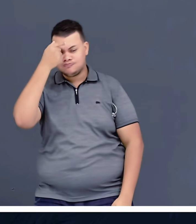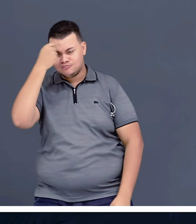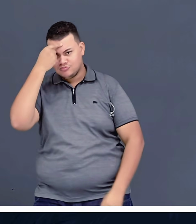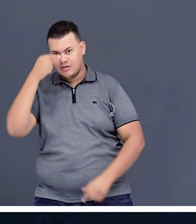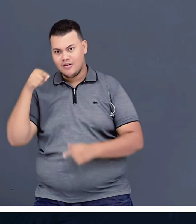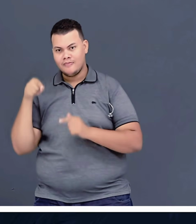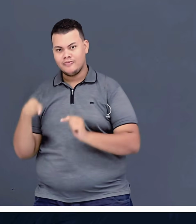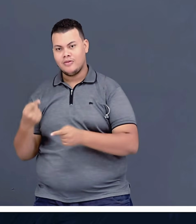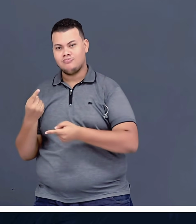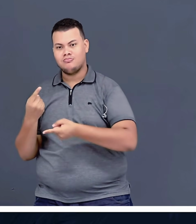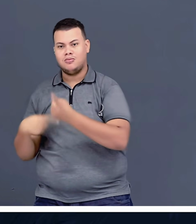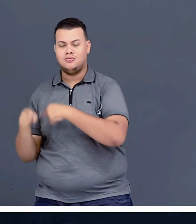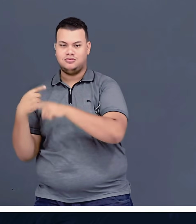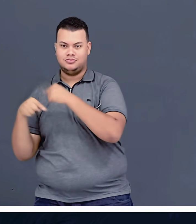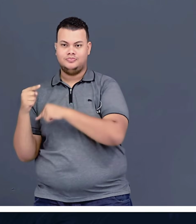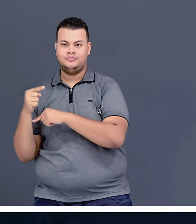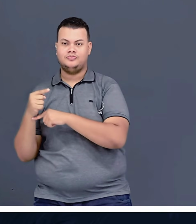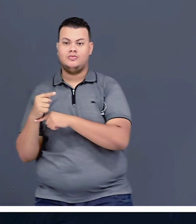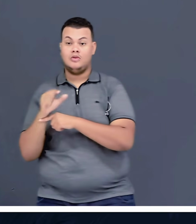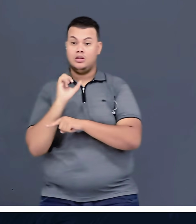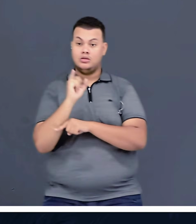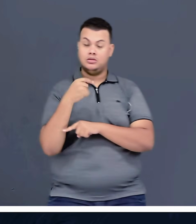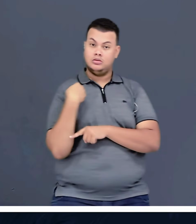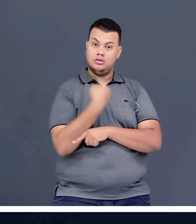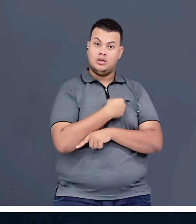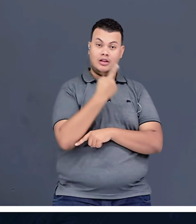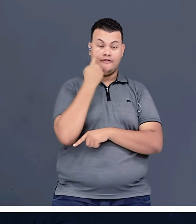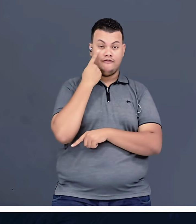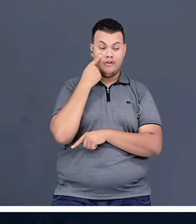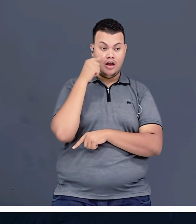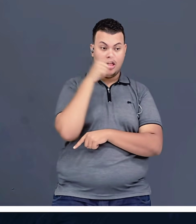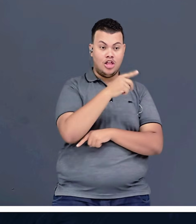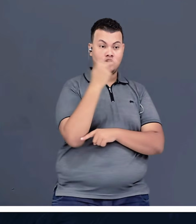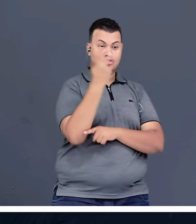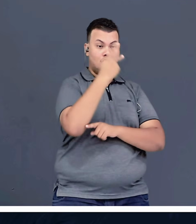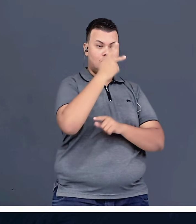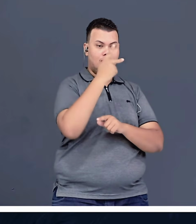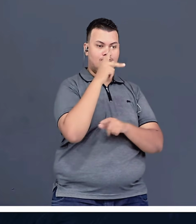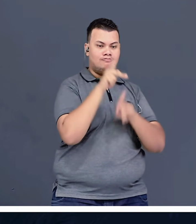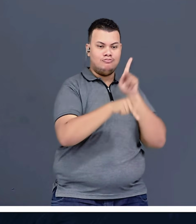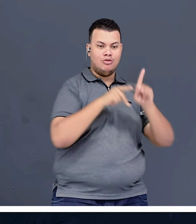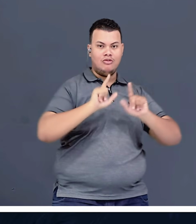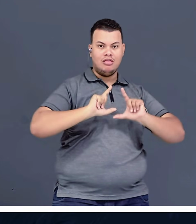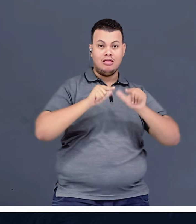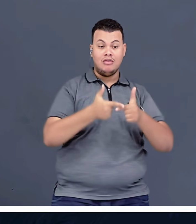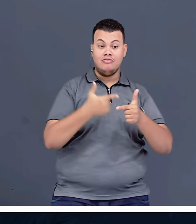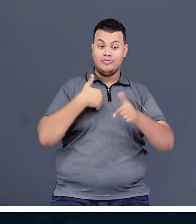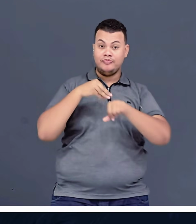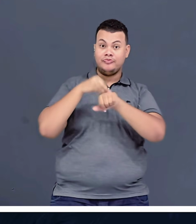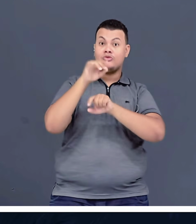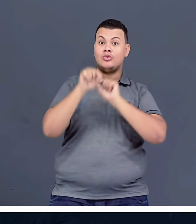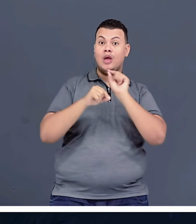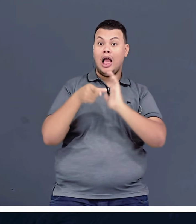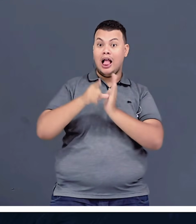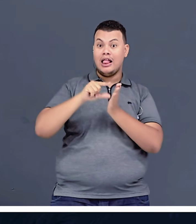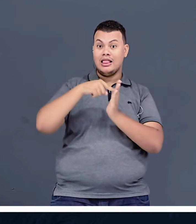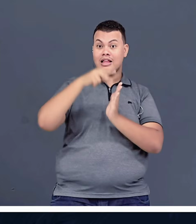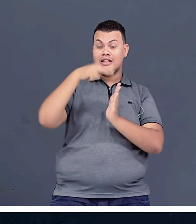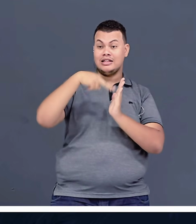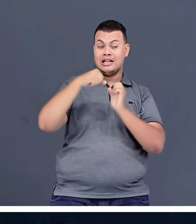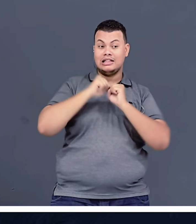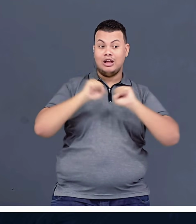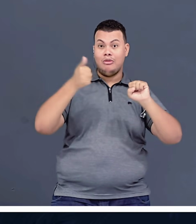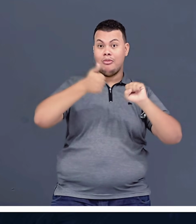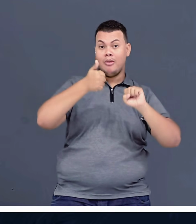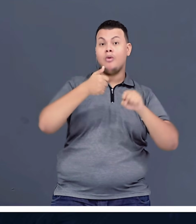de abundância. Quando a gente olha, irmãos, para a história do povo de Israel, e olha que eu estou falando tudo isso antes da gente ler o Salmo primeiro, porque